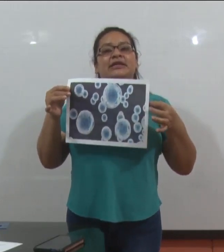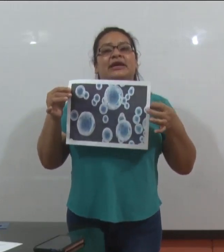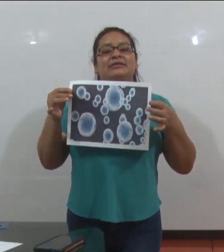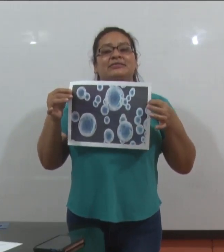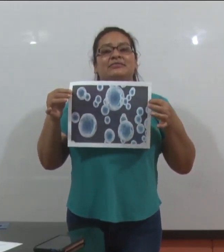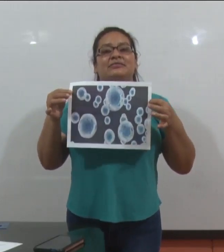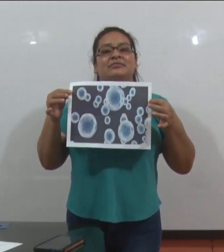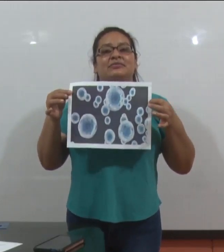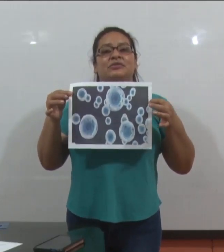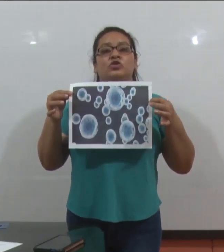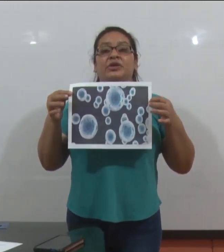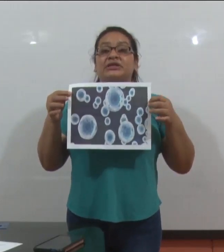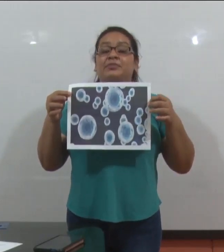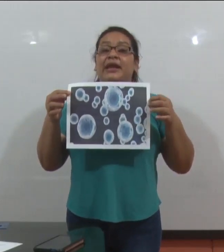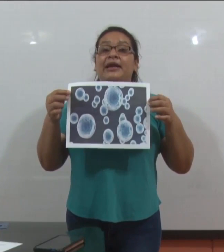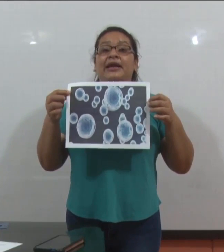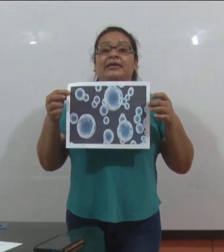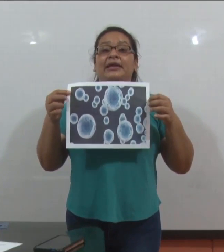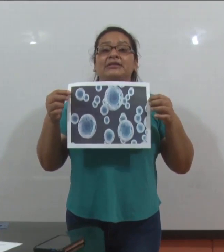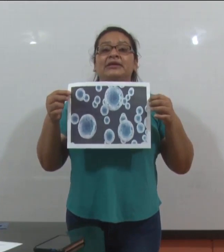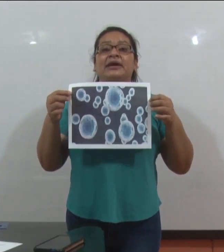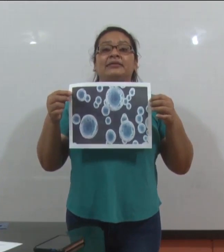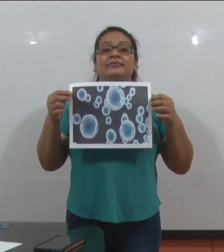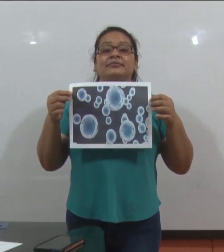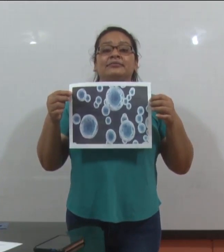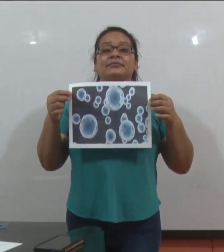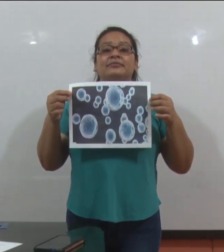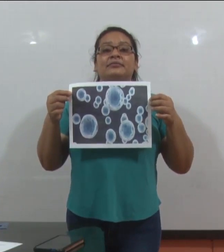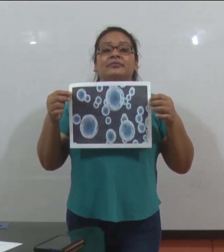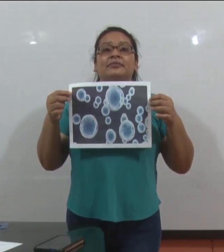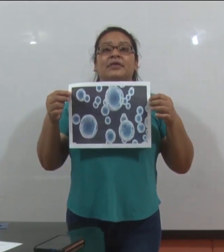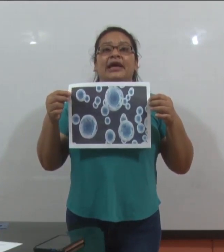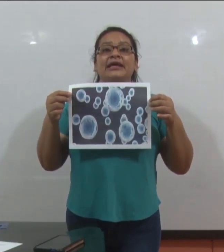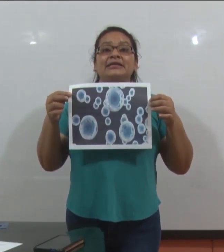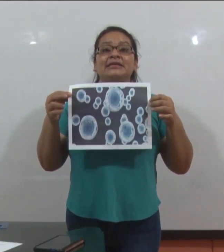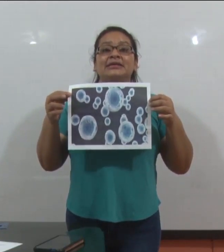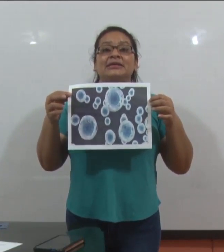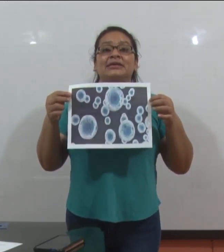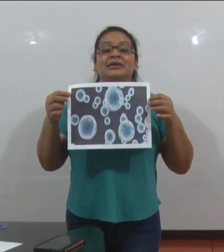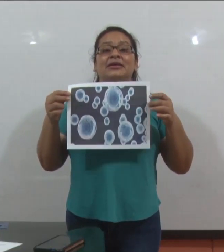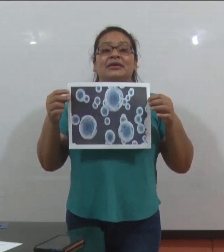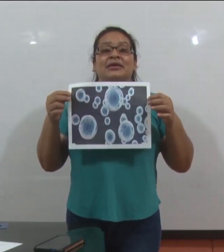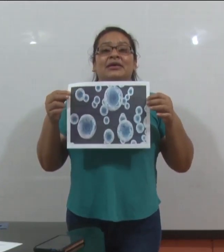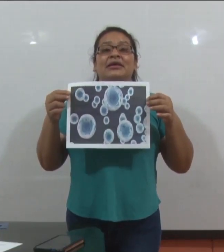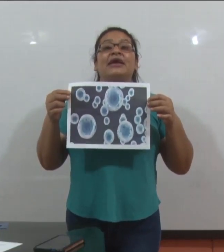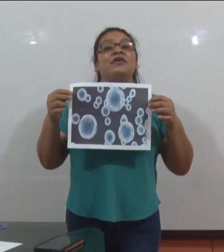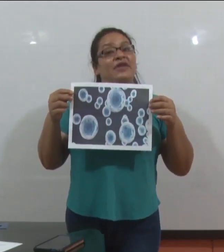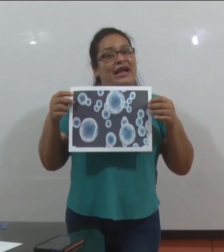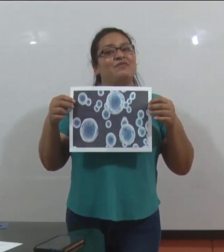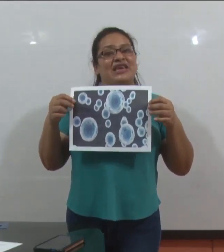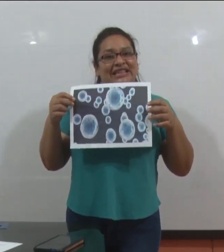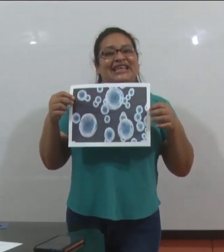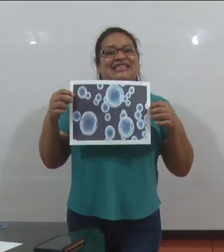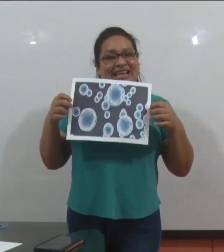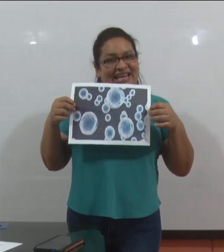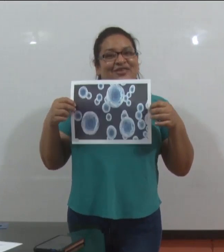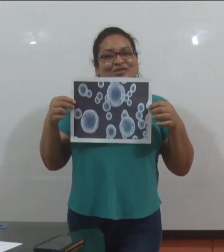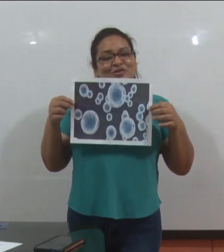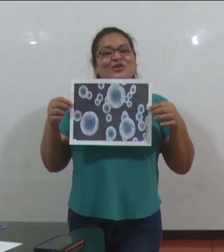características. Su principal característica es que vive en ambientes salinos. Muy